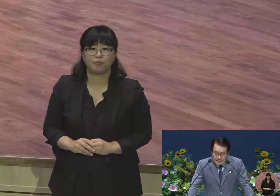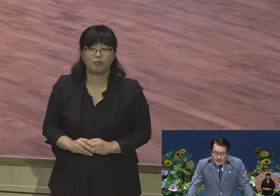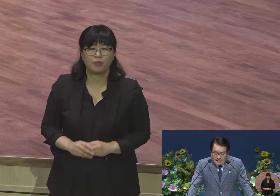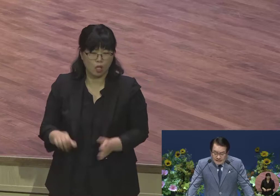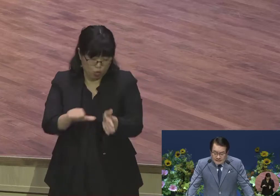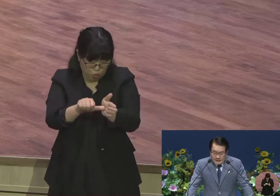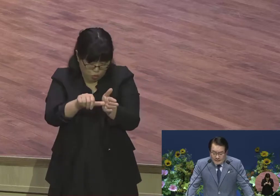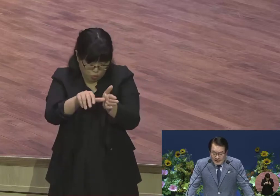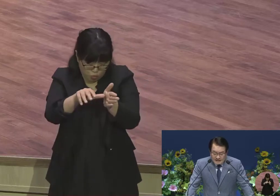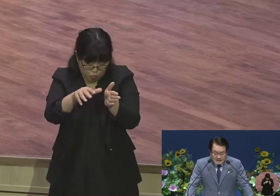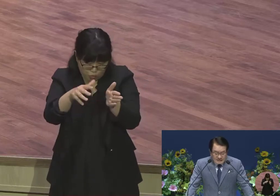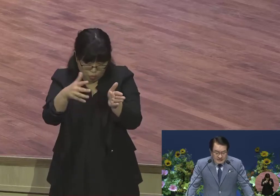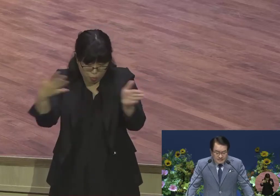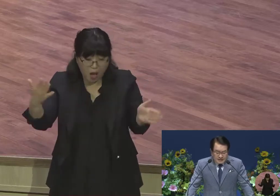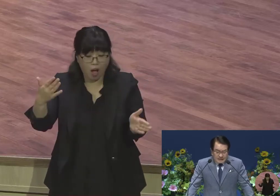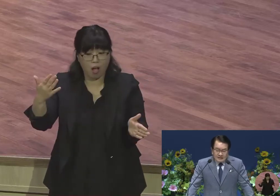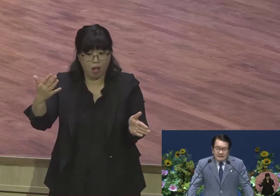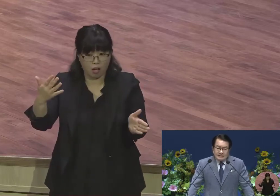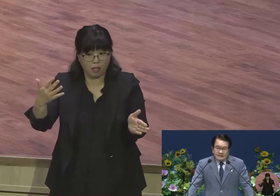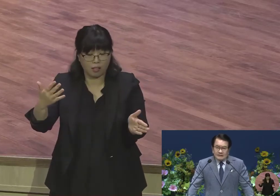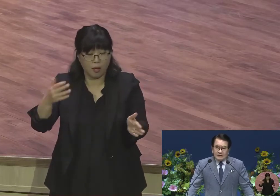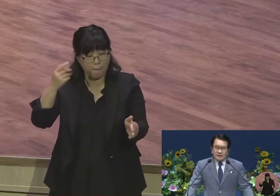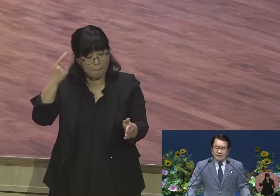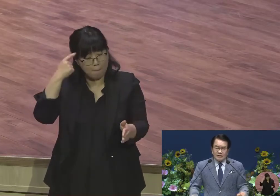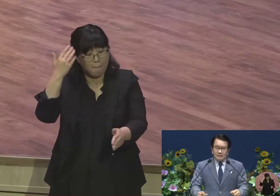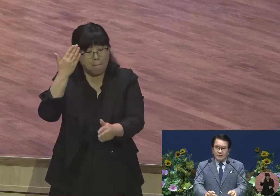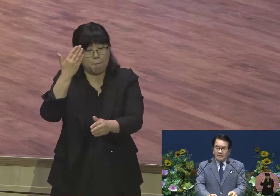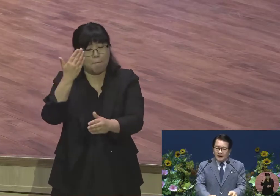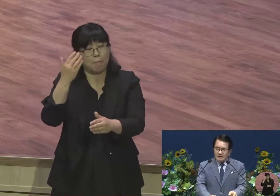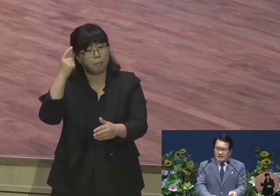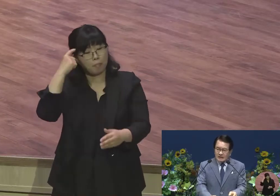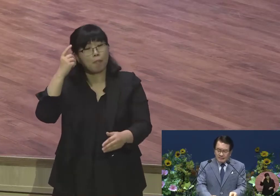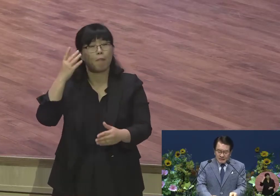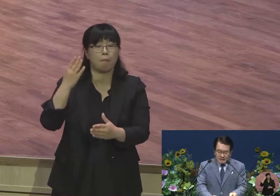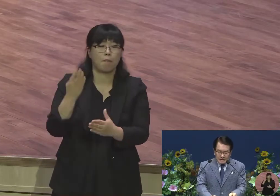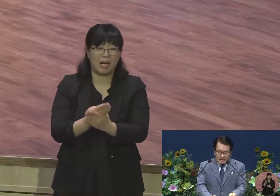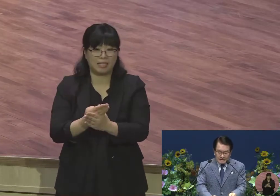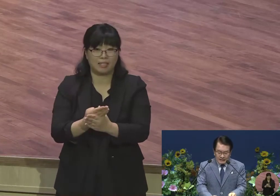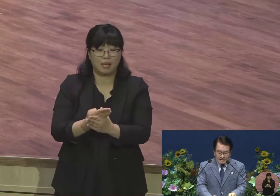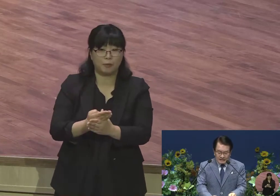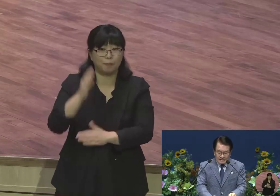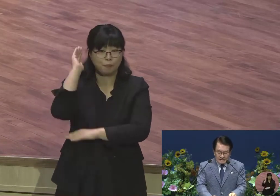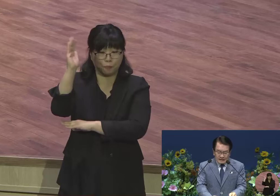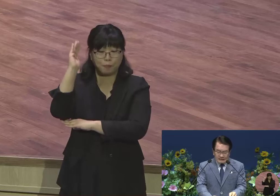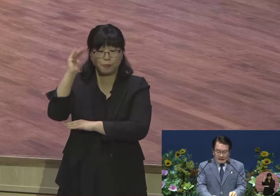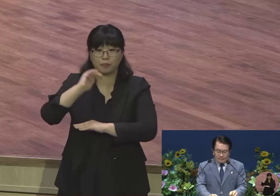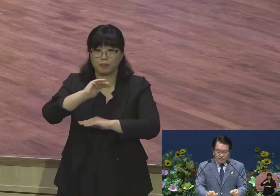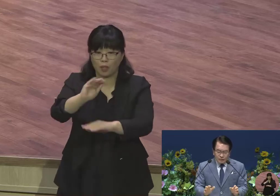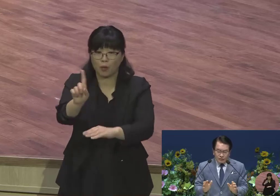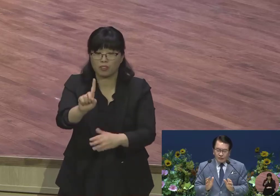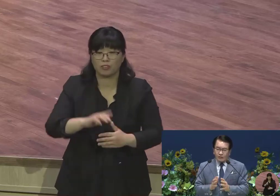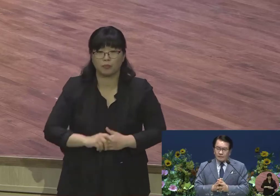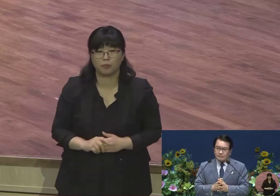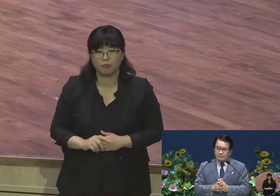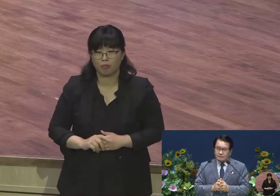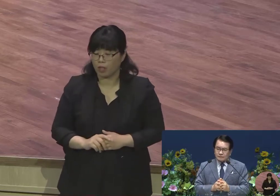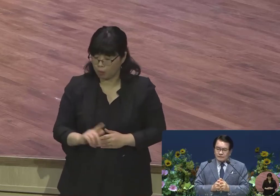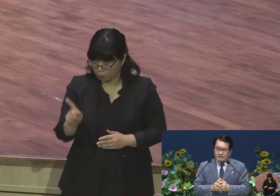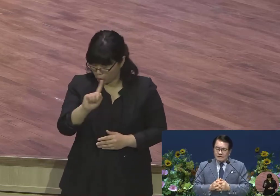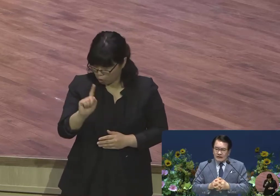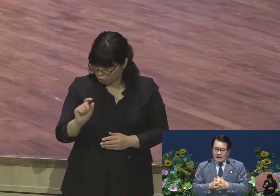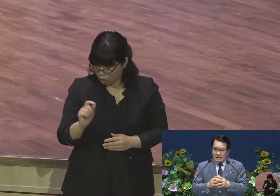에펠레치아 산맥이 있대요 이 미국 에펠레치아 산맥이 여행하는 한 여행자가 나무로